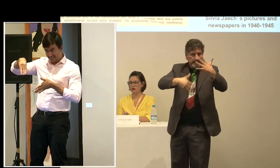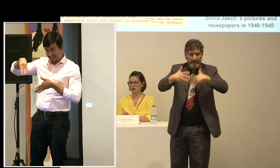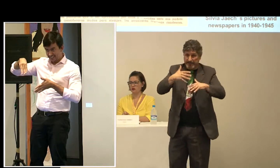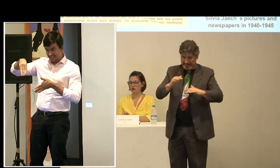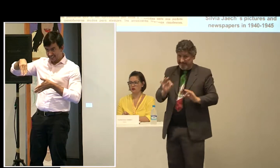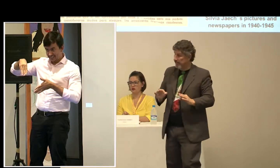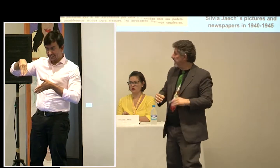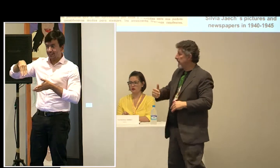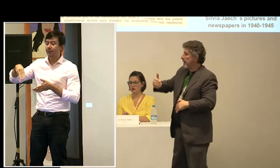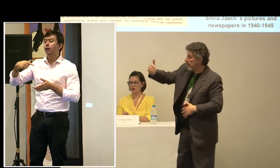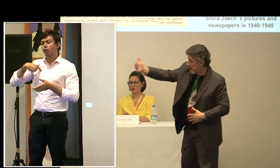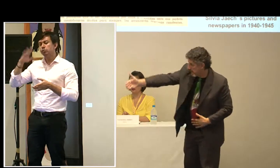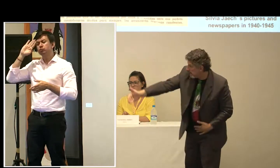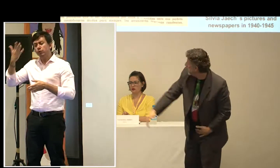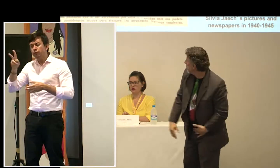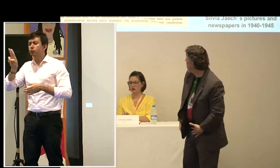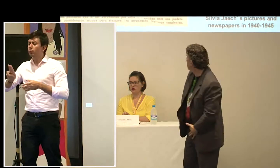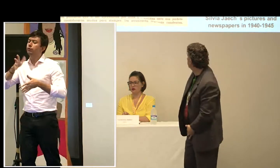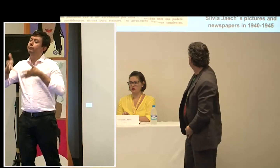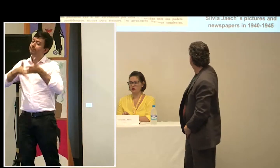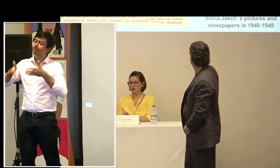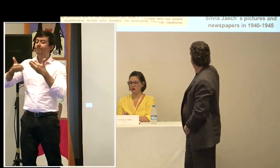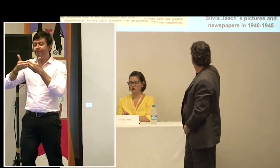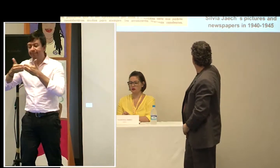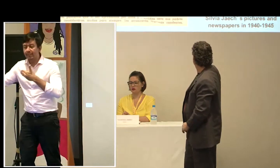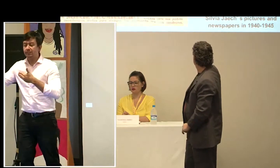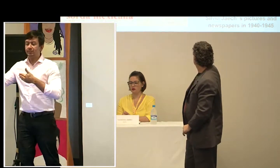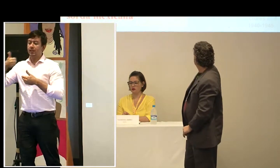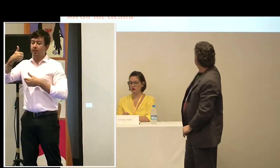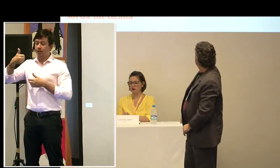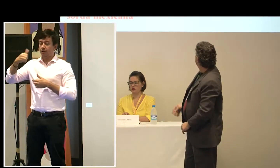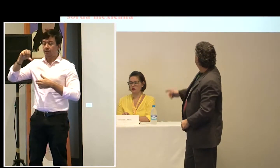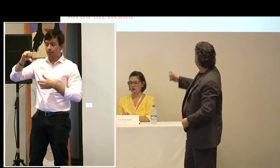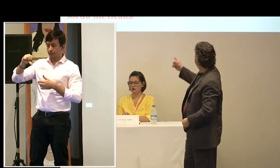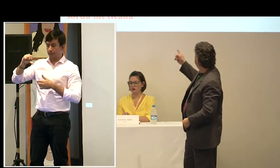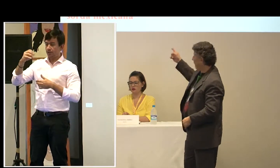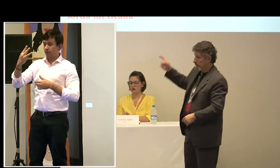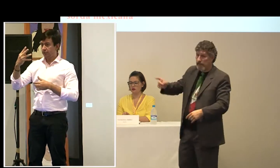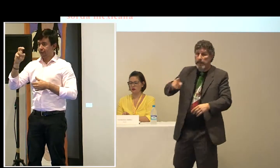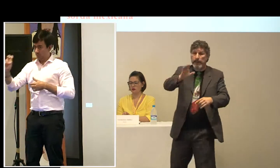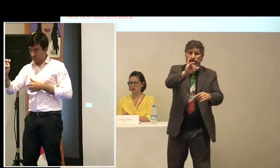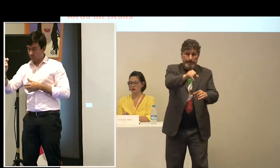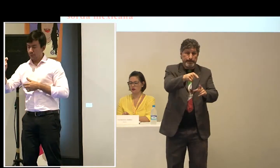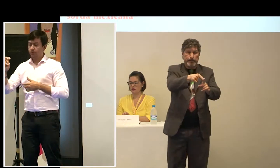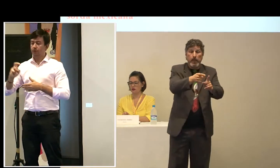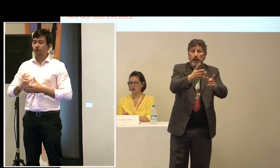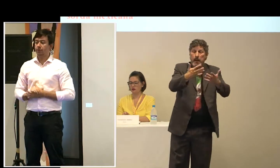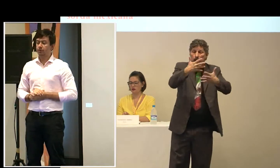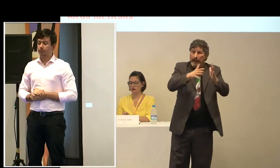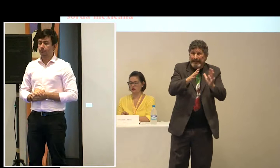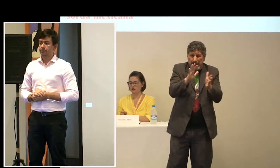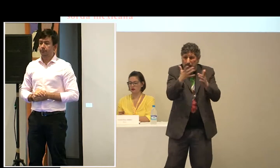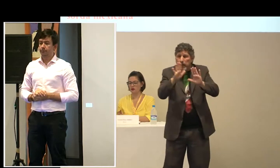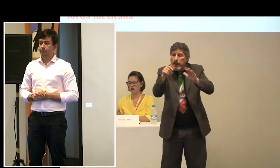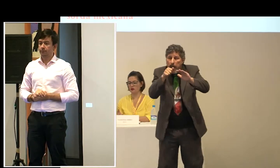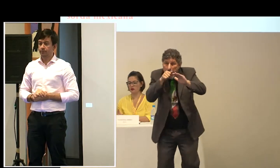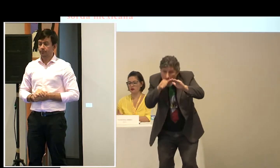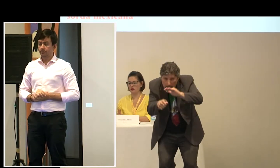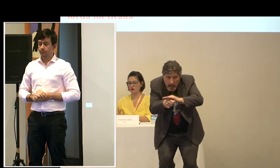Então, eu já comecei a aprender a língua de sinais mexicana. Eu uso a língua de sinais mexicana desde